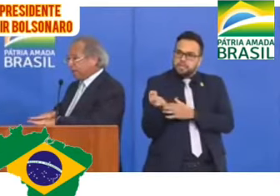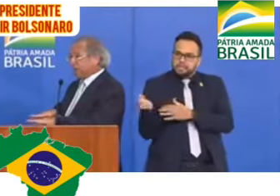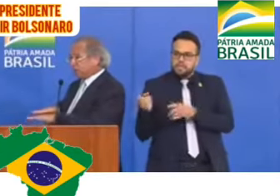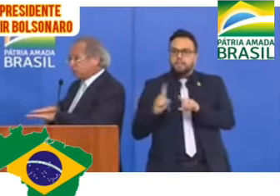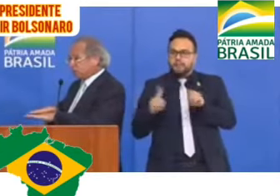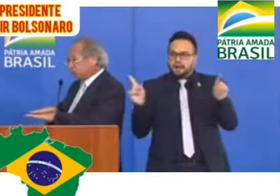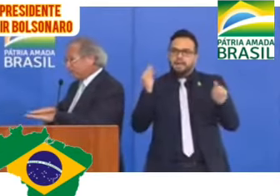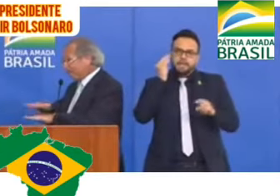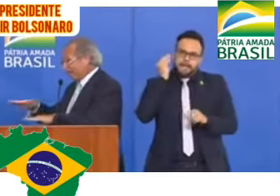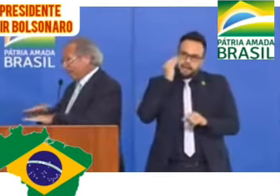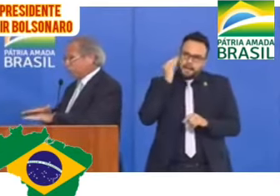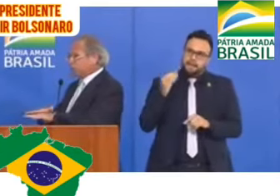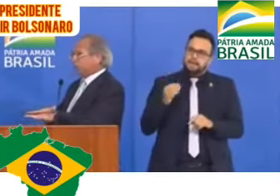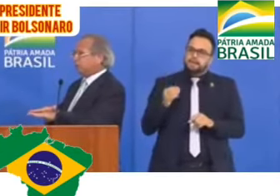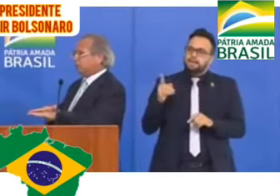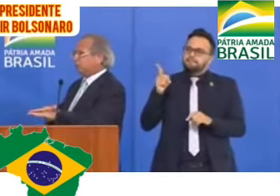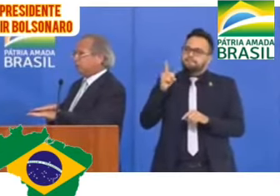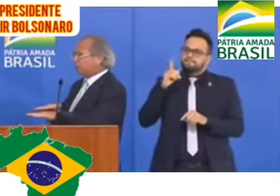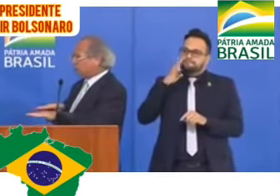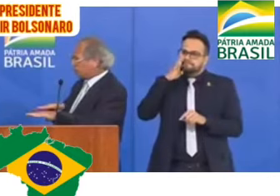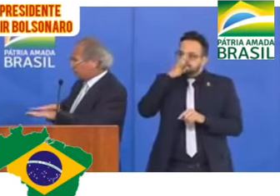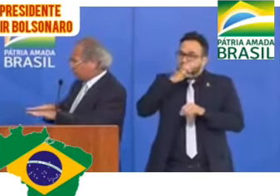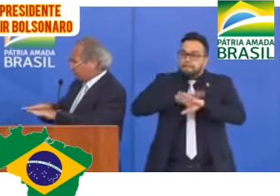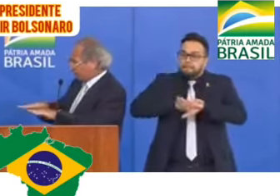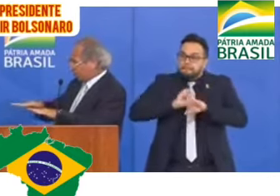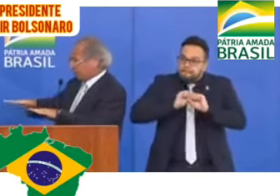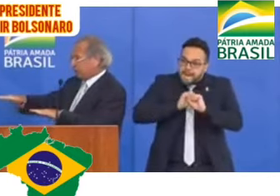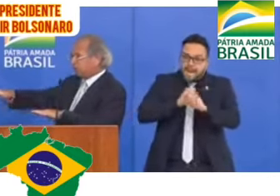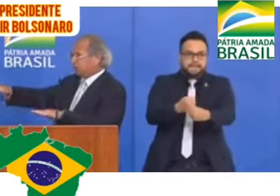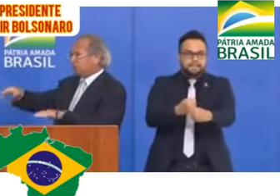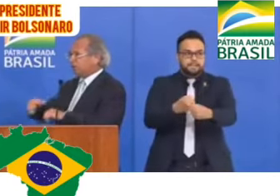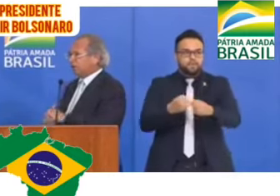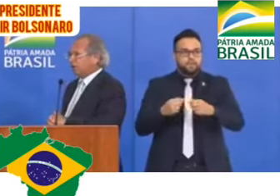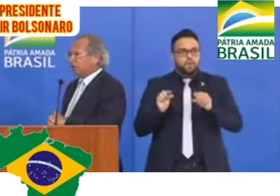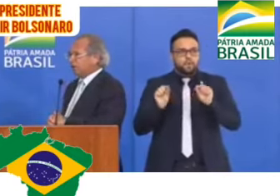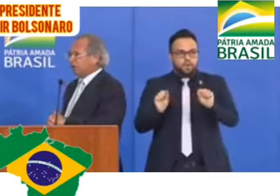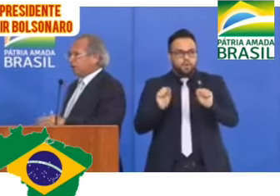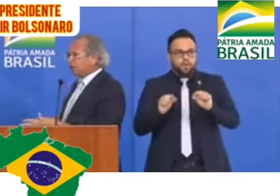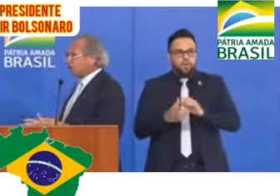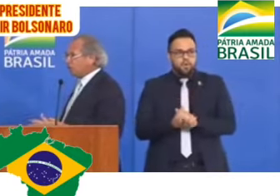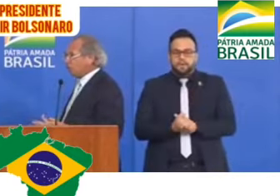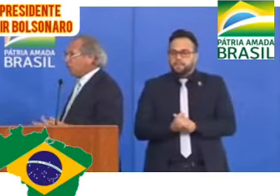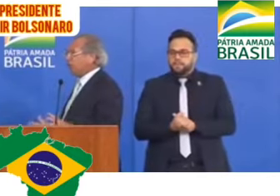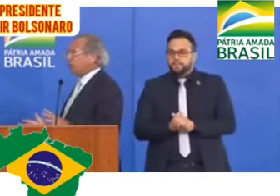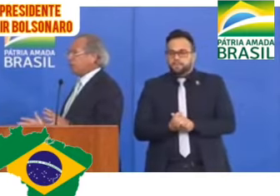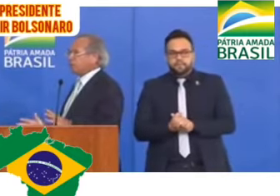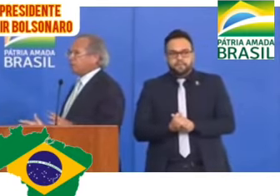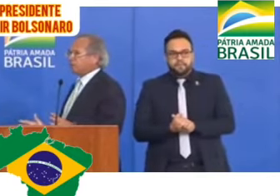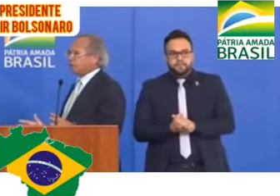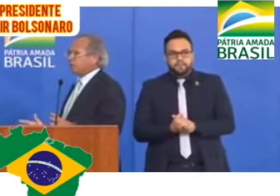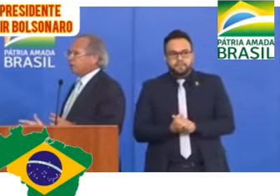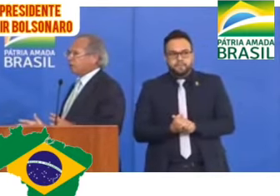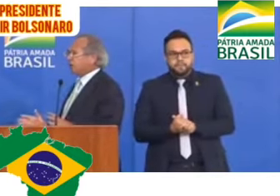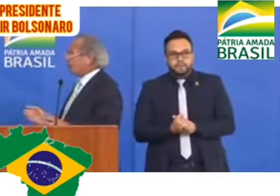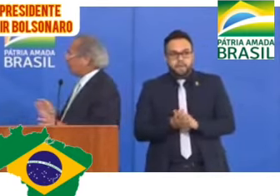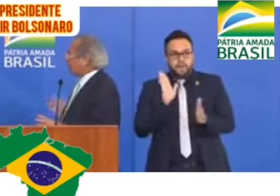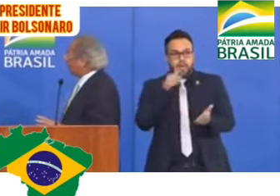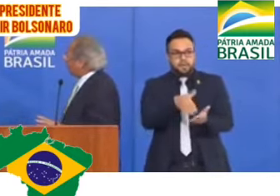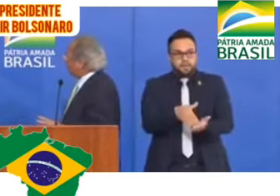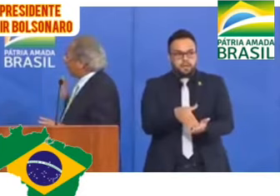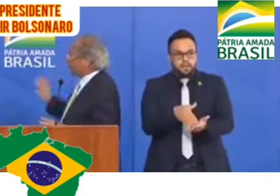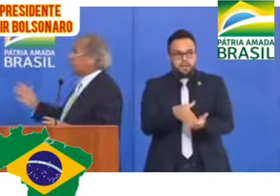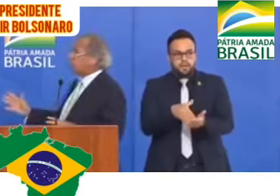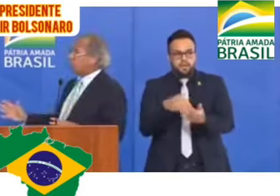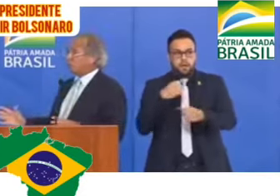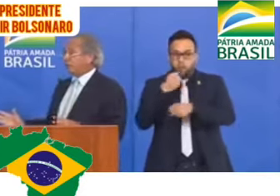vamos tentar fazer o máximo possível dentro dos recursos que temos para ir esticando isso. Então nós vamos ter um fim de ano, onde estão